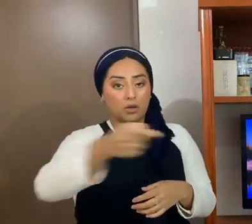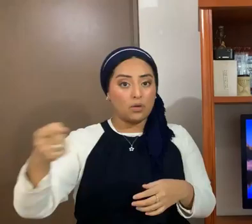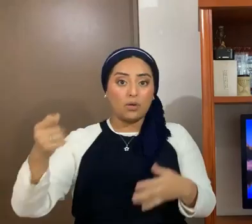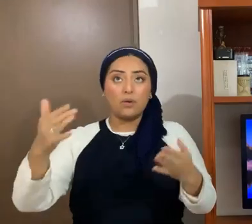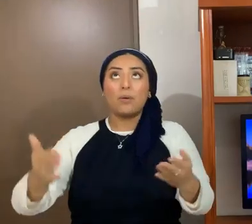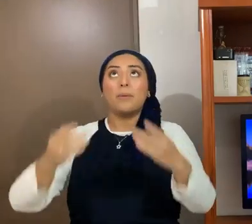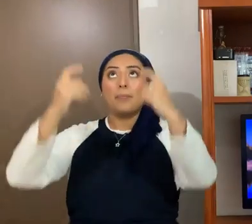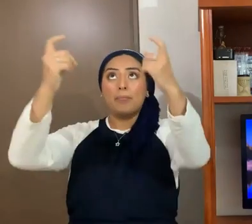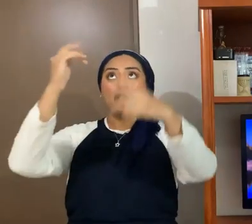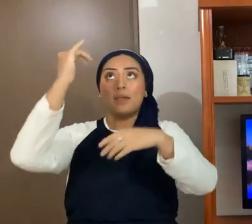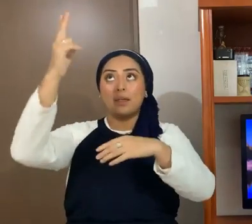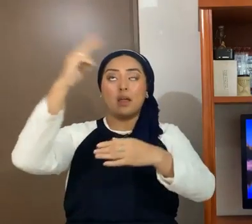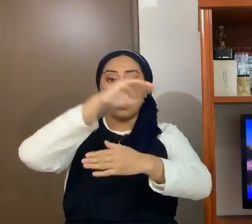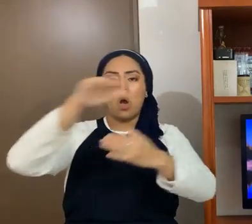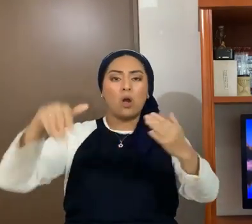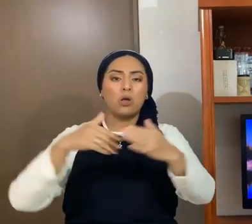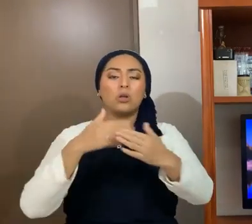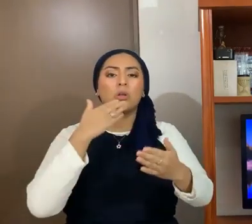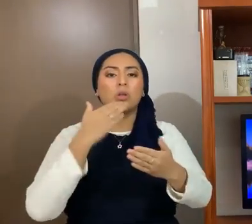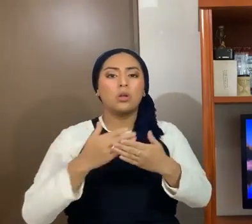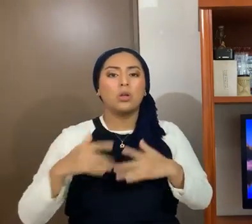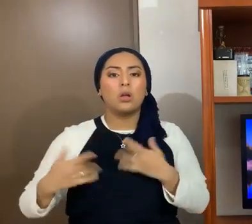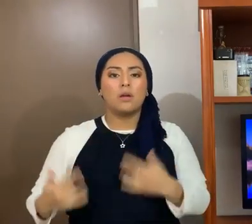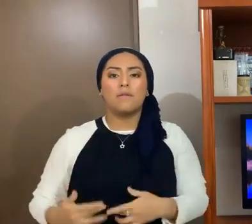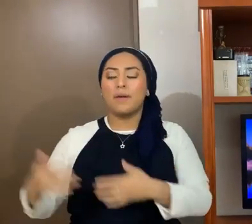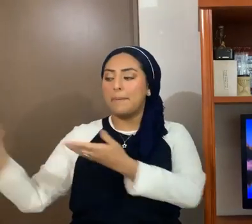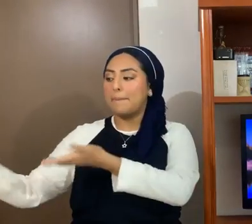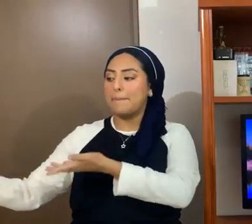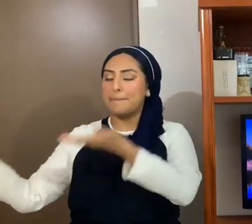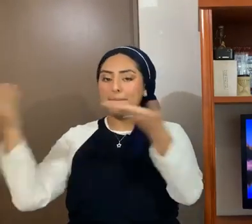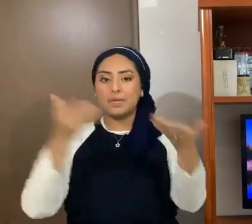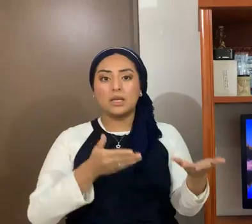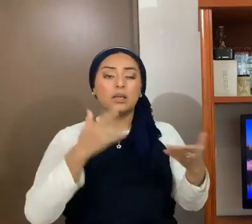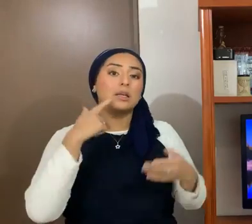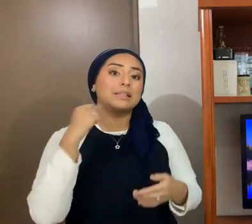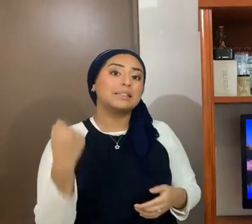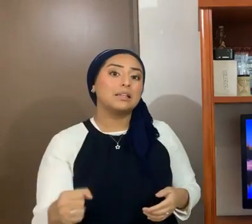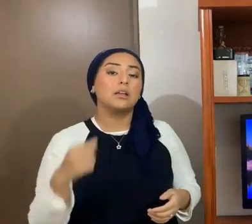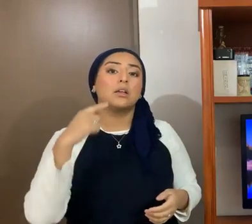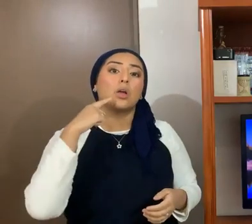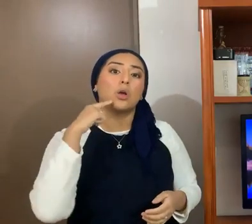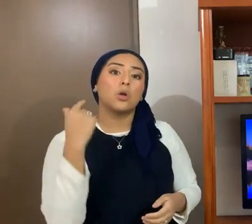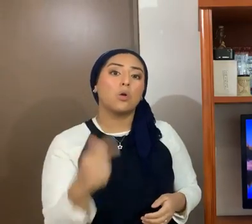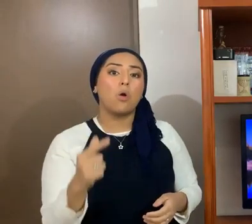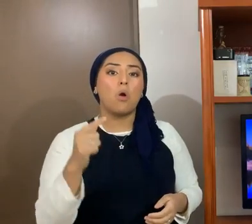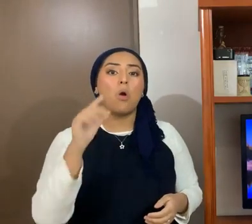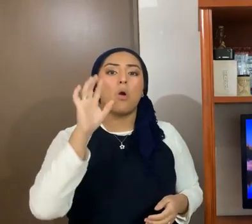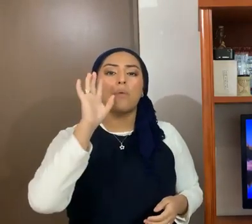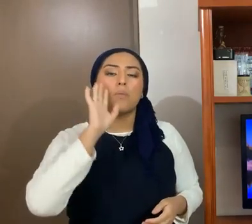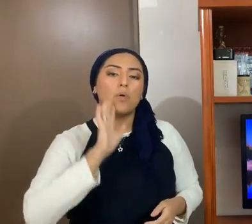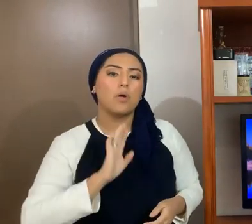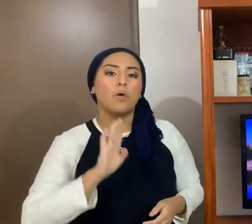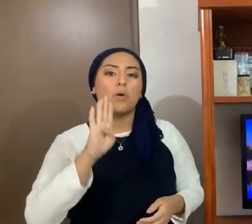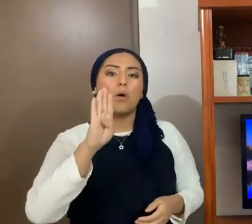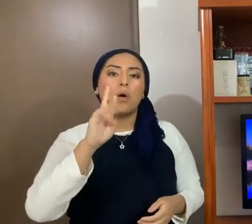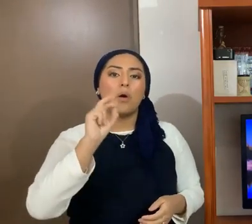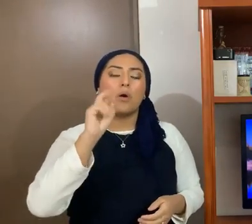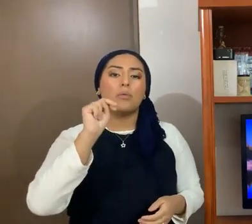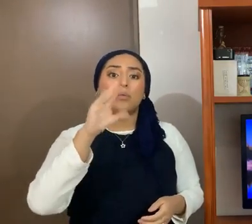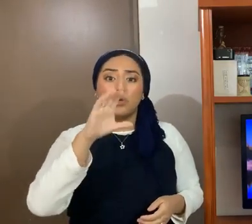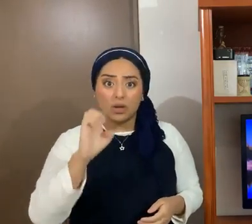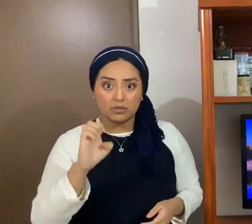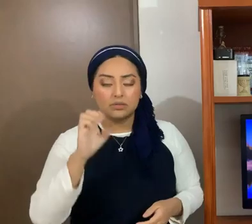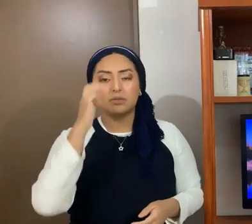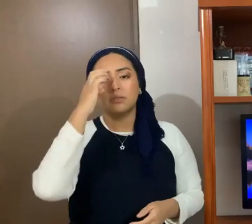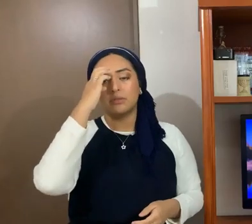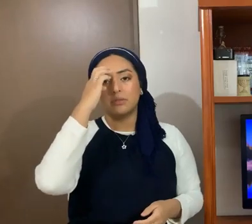para Yahweh, todo generoso de corazón la traerá a Yahweh, oro, plata y bronce. Y bueno, después narra todo lo